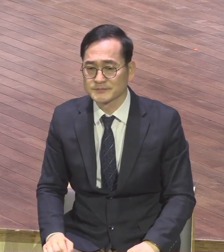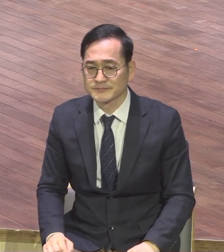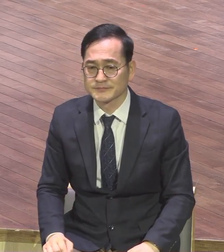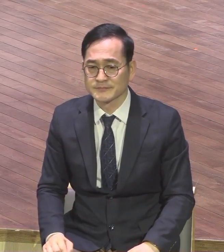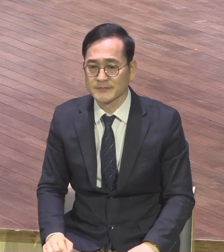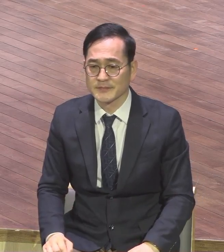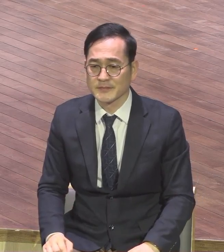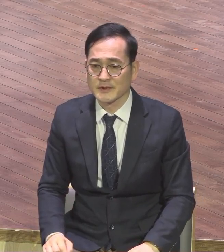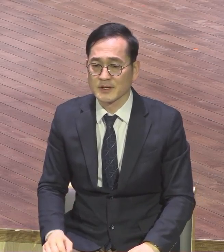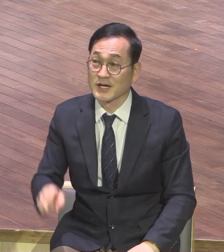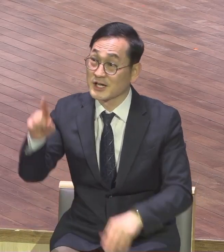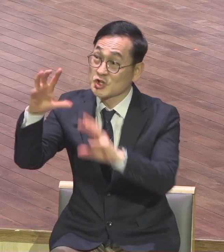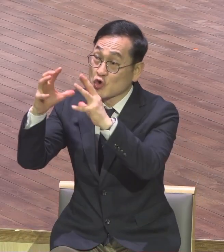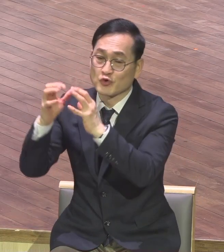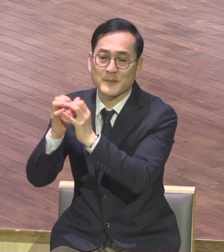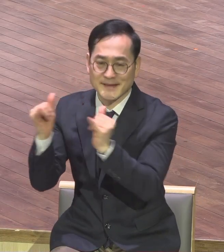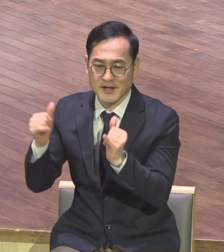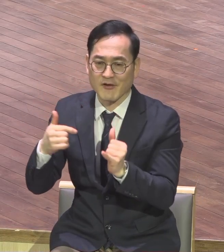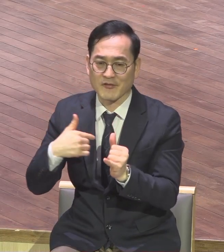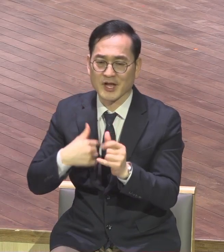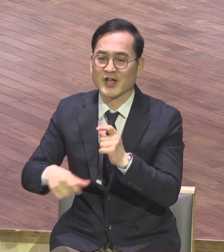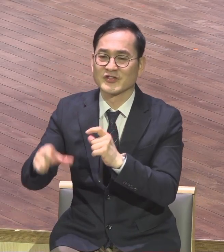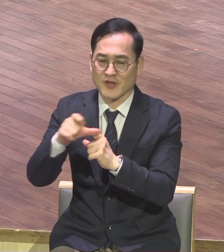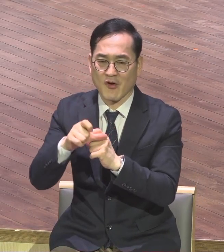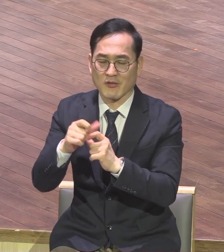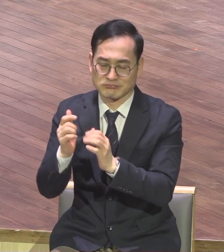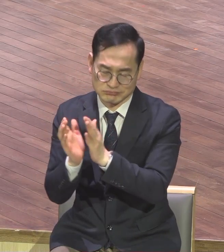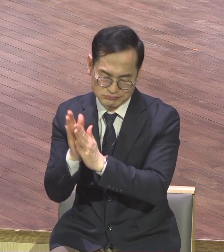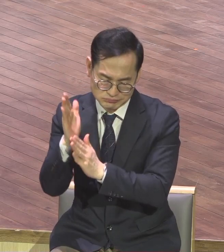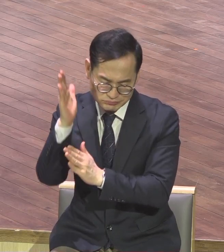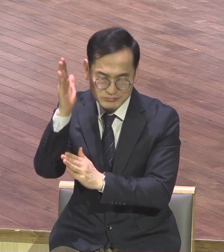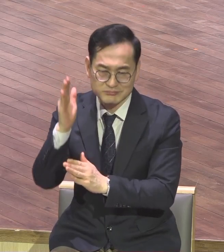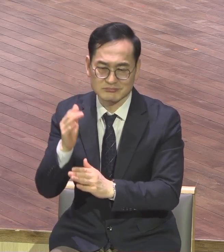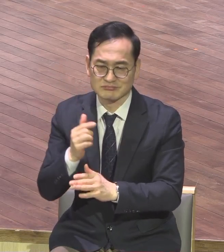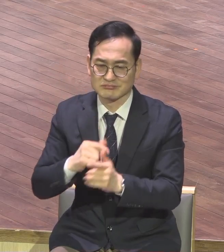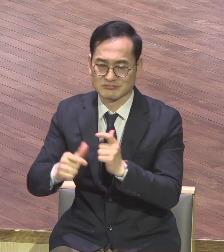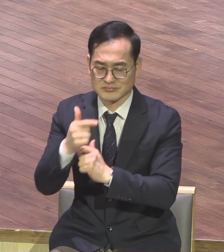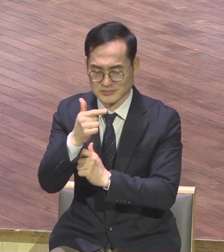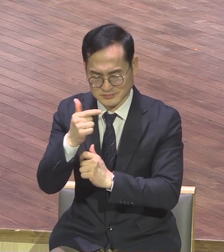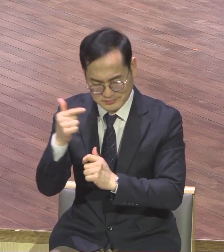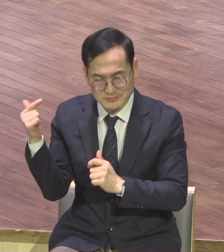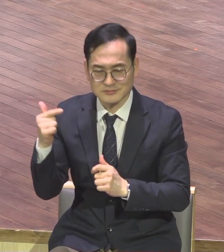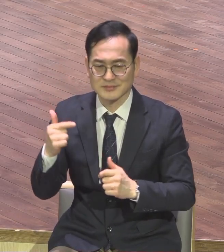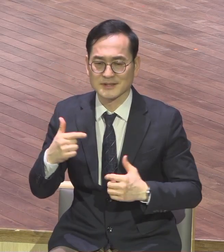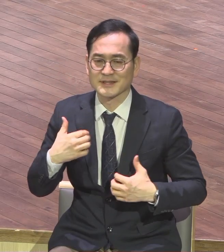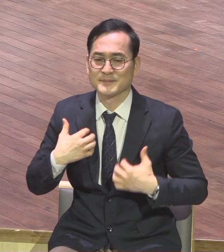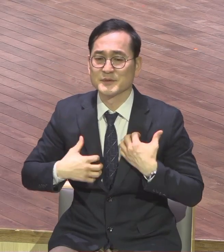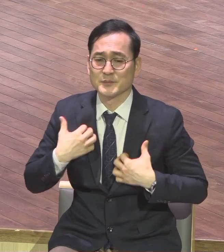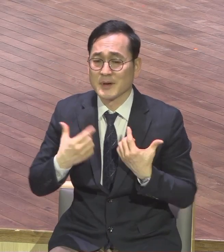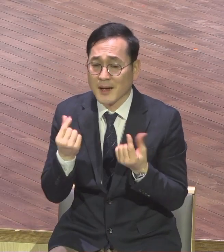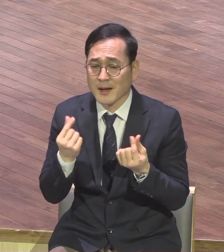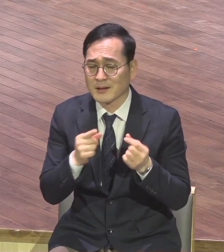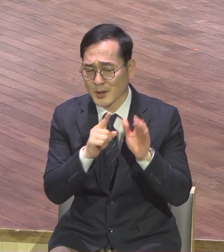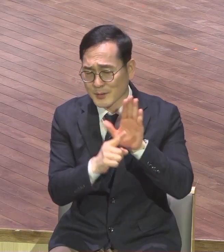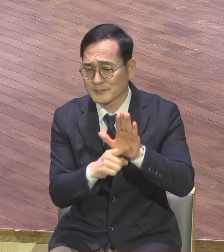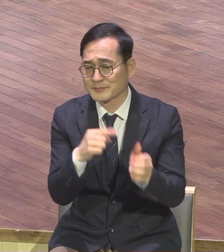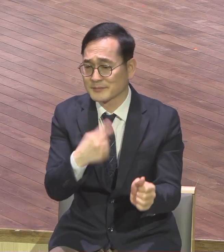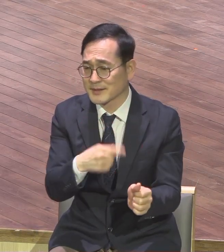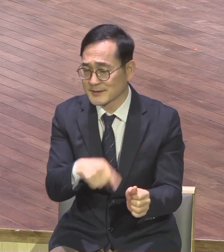배경이다. 자, 이 말의 의미는요, 빌립보에 사는 사람들이